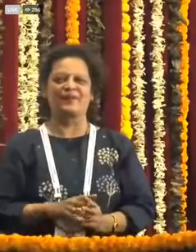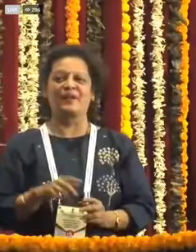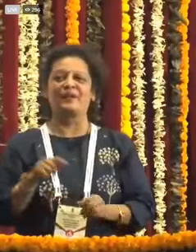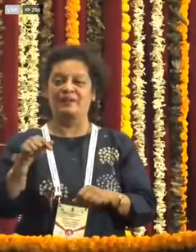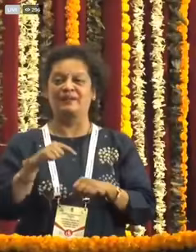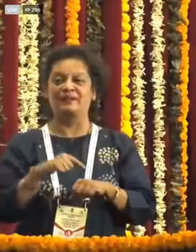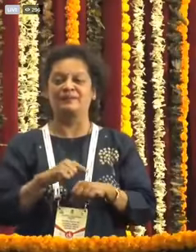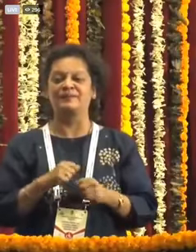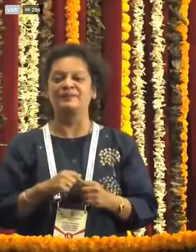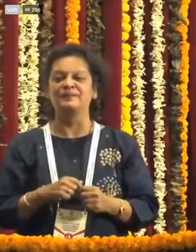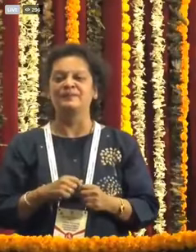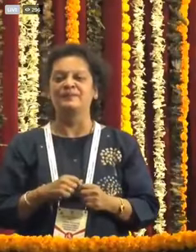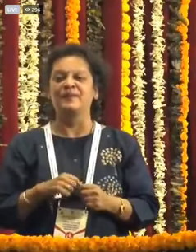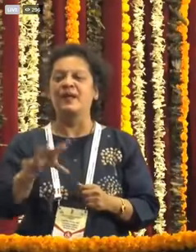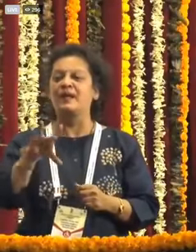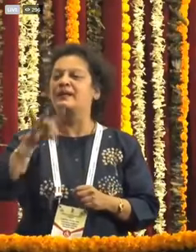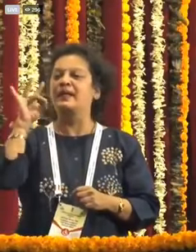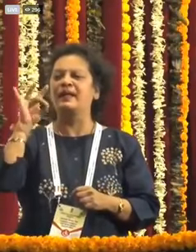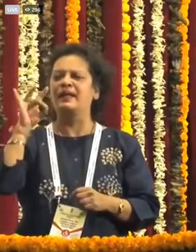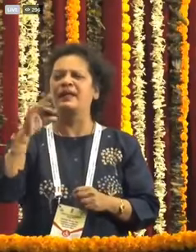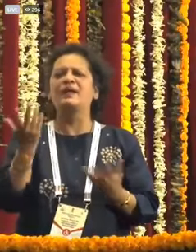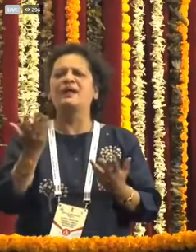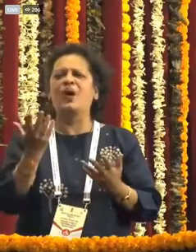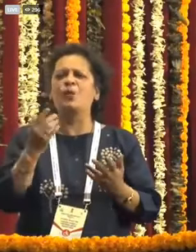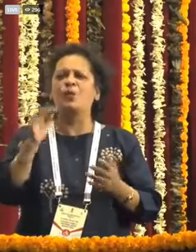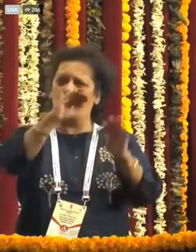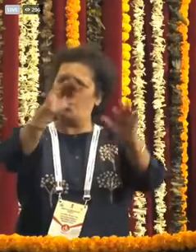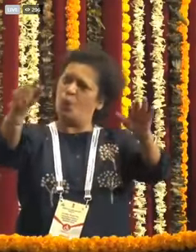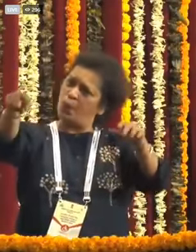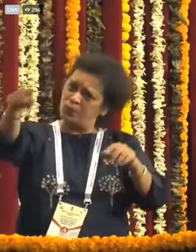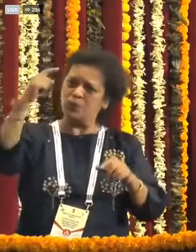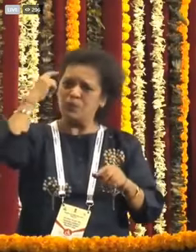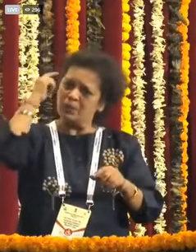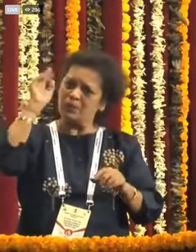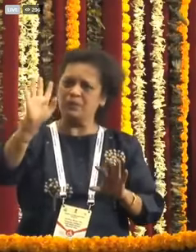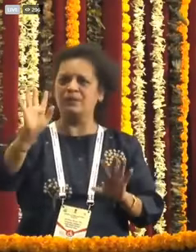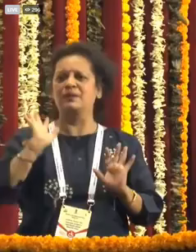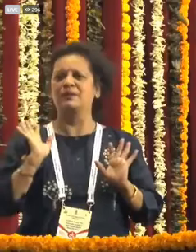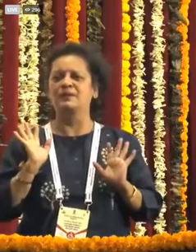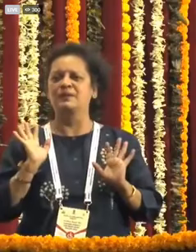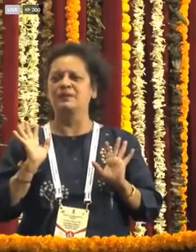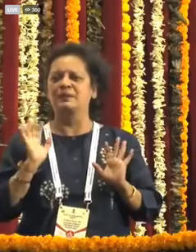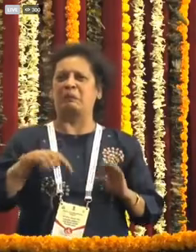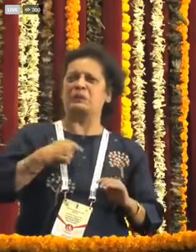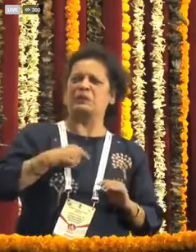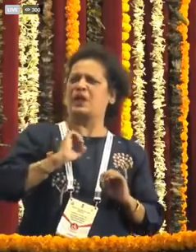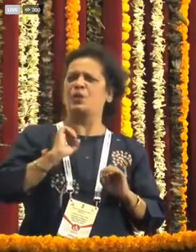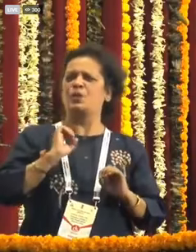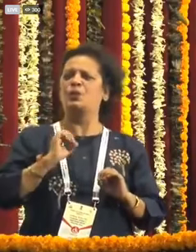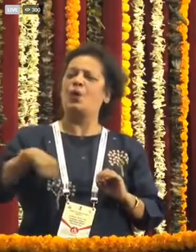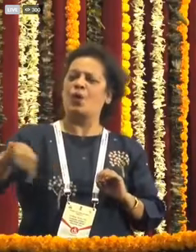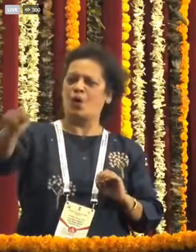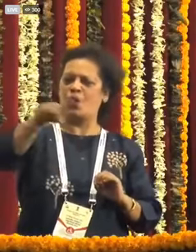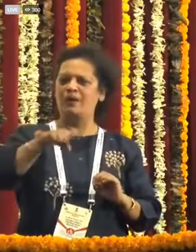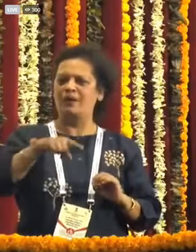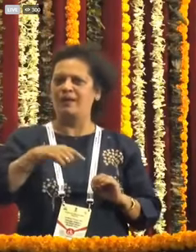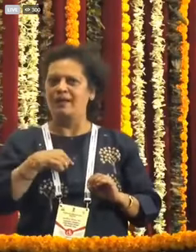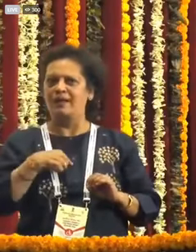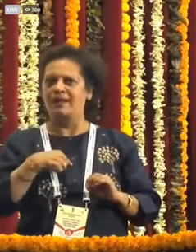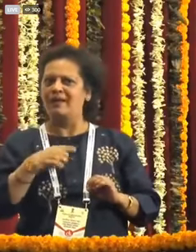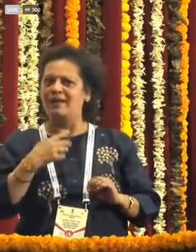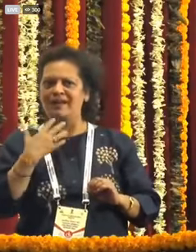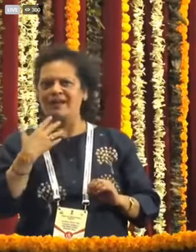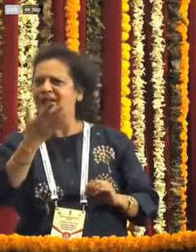त्यामुळे निर्णय अधिक लोकाभिमुख होतील, निर्णय अधिक संवेदनशील होतील, कारण